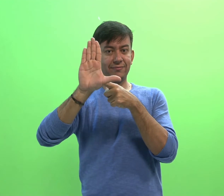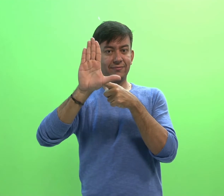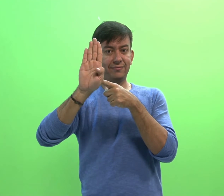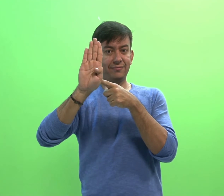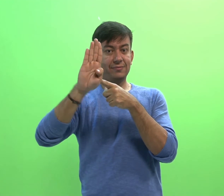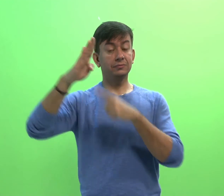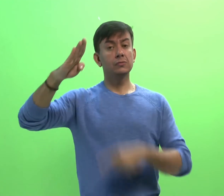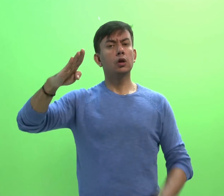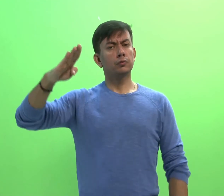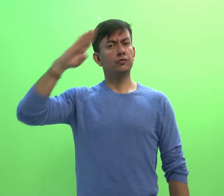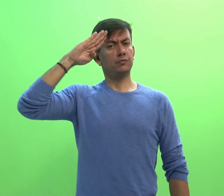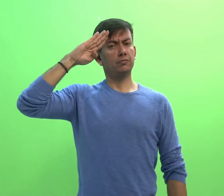B.